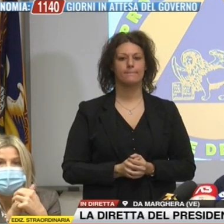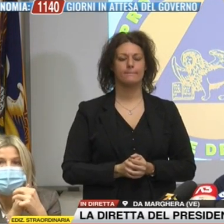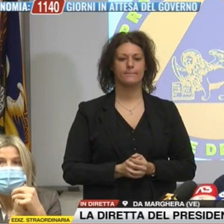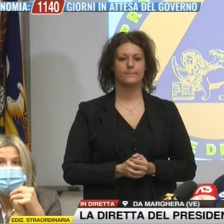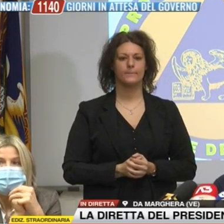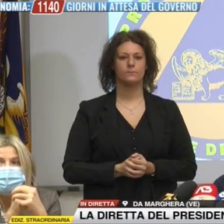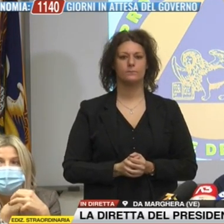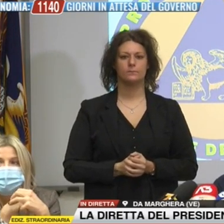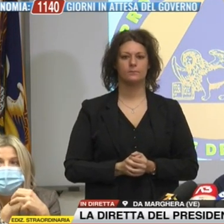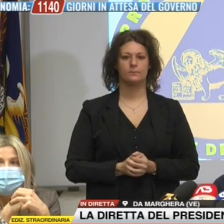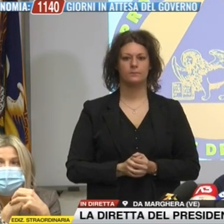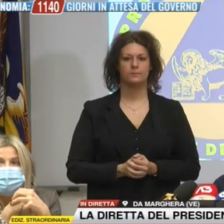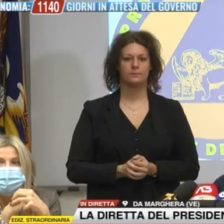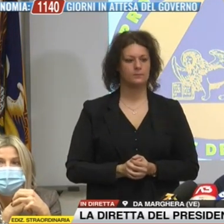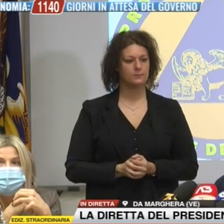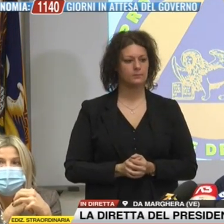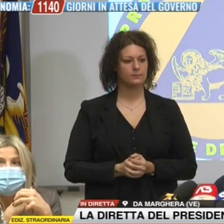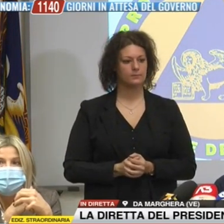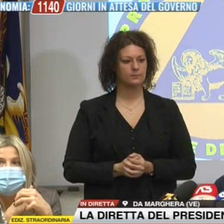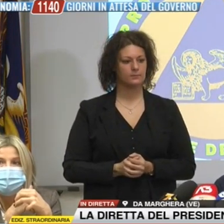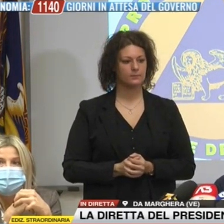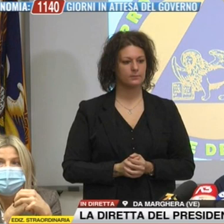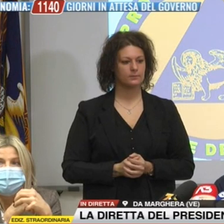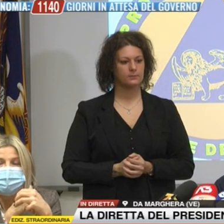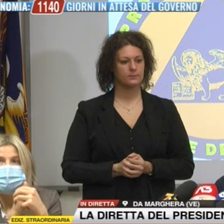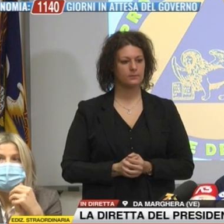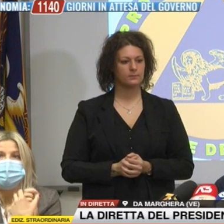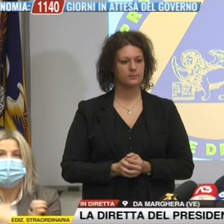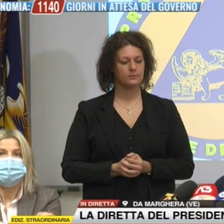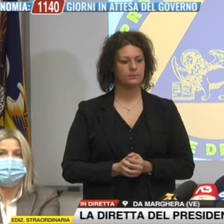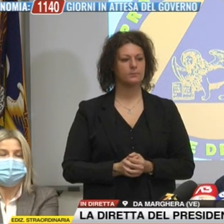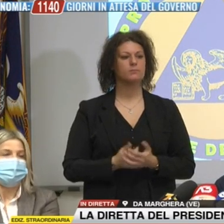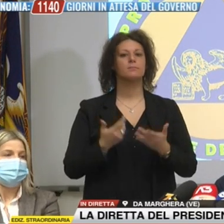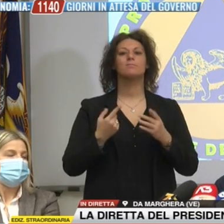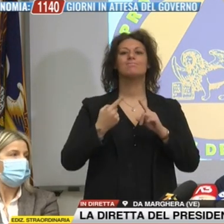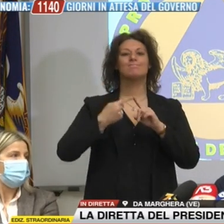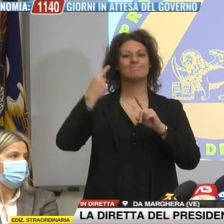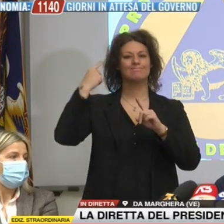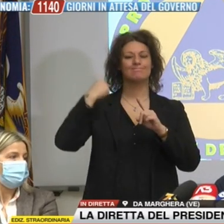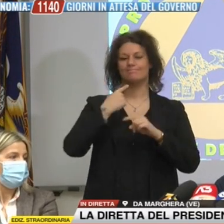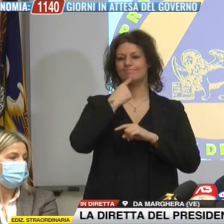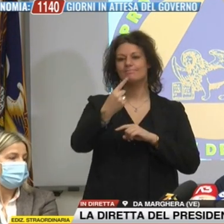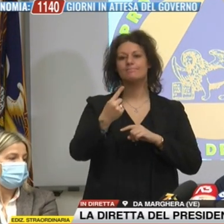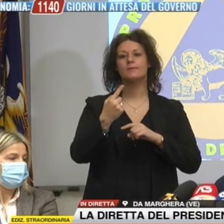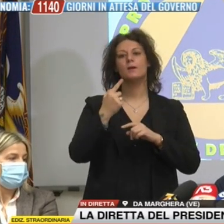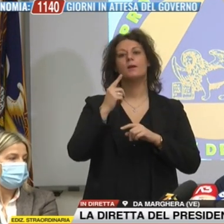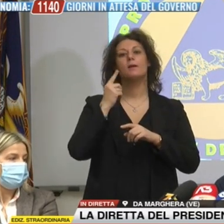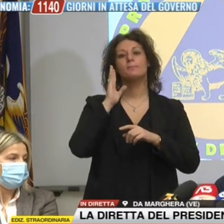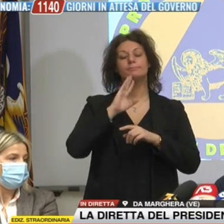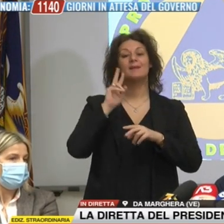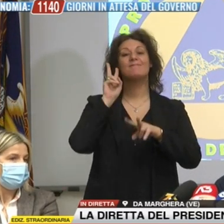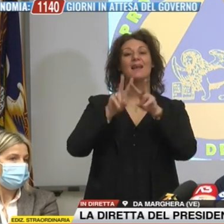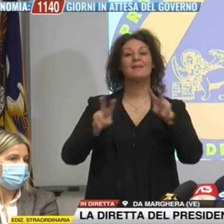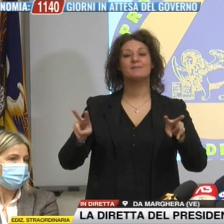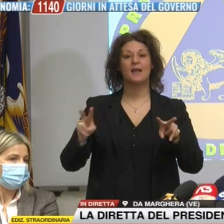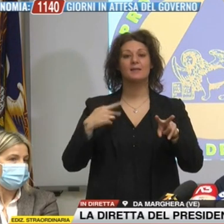verificare che i mezzi avessero pneumatici da neve o catene a bordo. Quando dico catene a bordo vuol